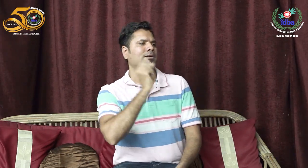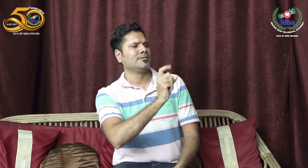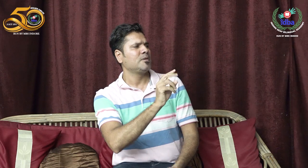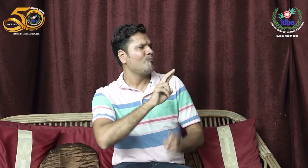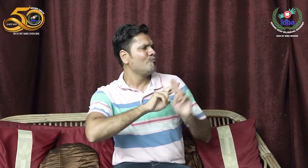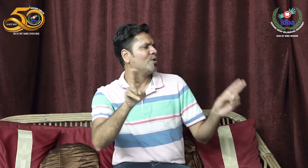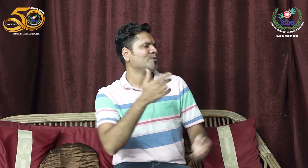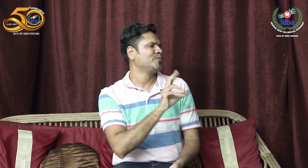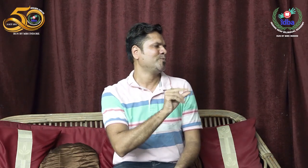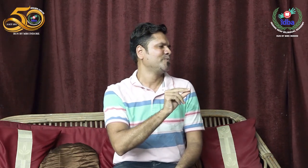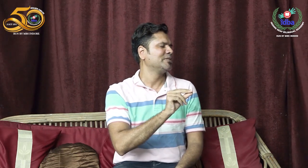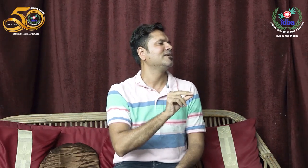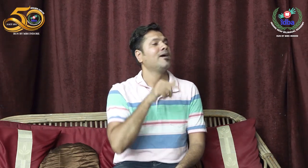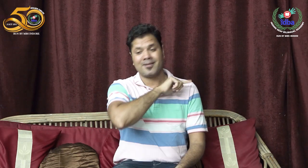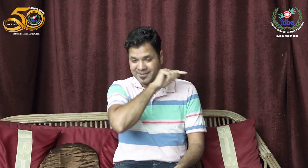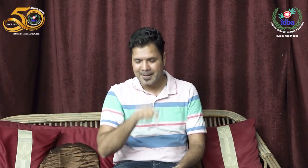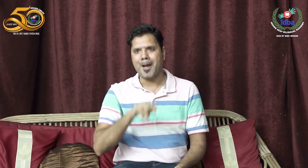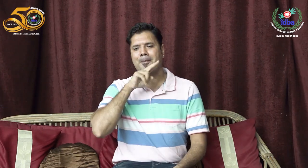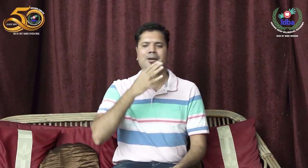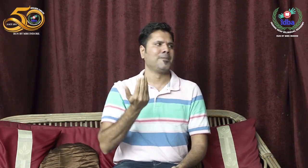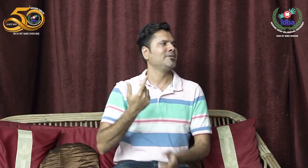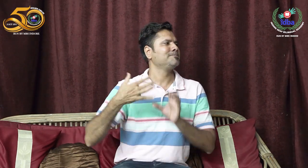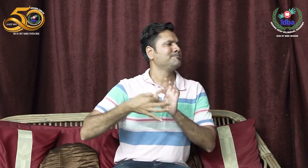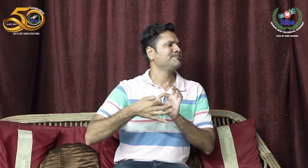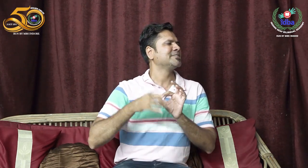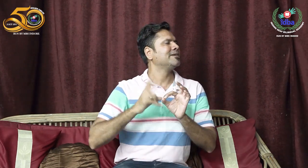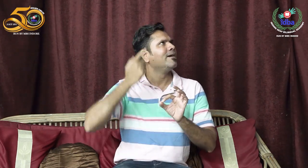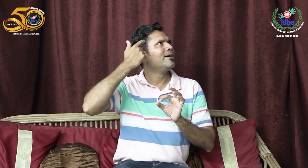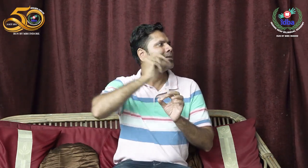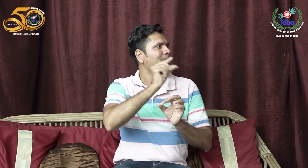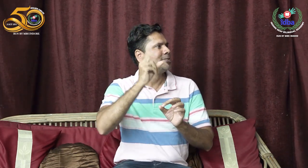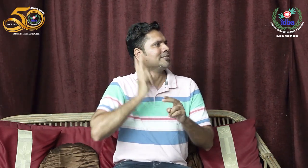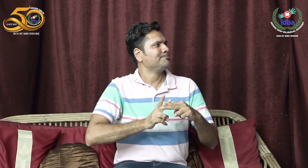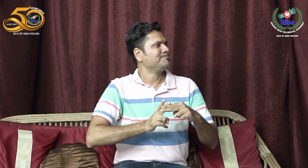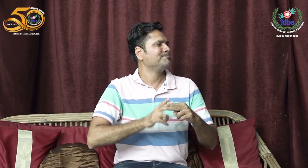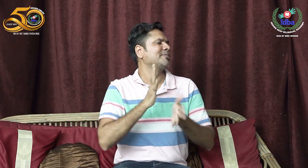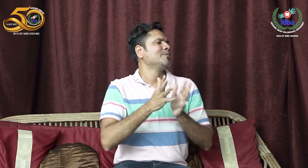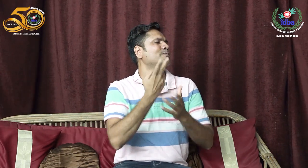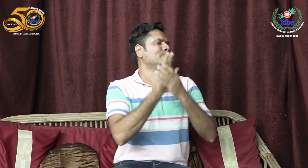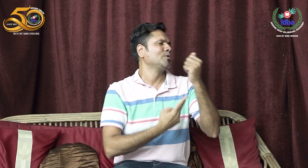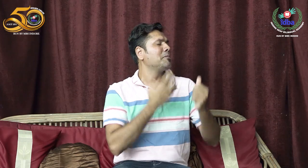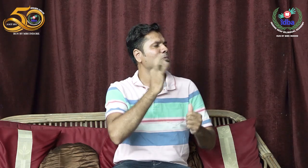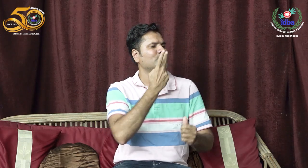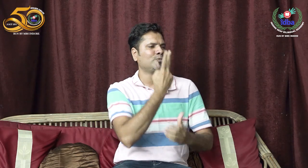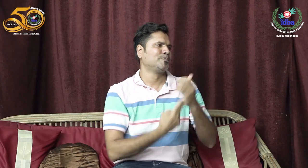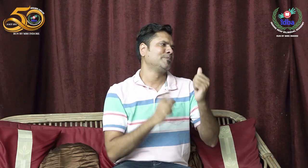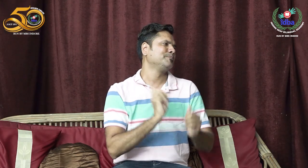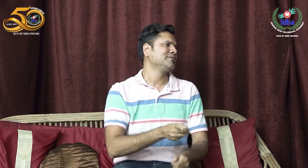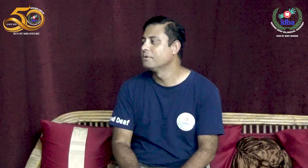जाता था थोड़ी बहुत बात करता था, मैं पूरी बात नहीं कर पाता था। यहाँ पर जो है अब साइन भी करने लगा तो साथ में और जो है वो जो हैबिट है वो, लेकिन मेरी जो बात